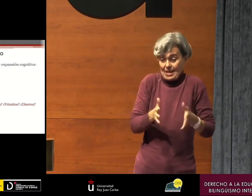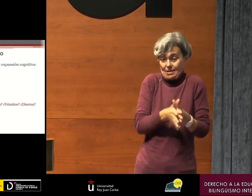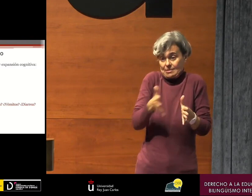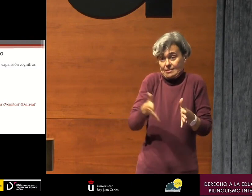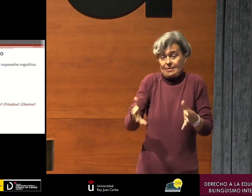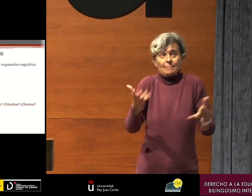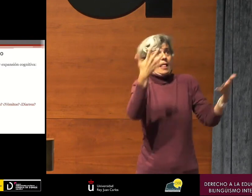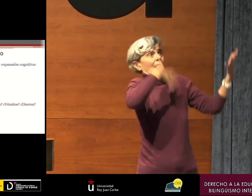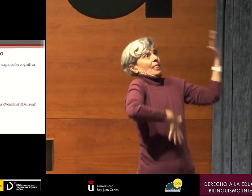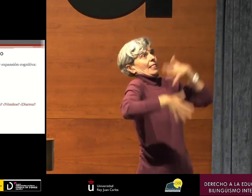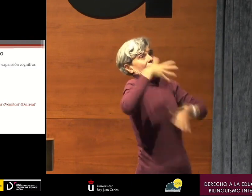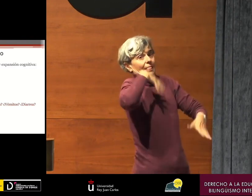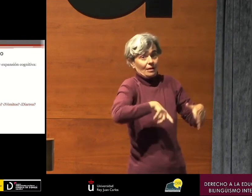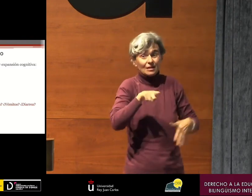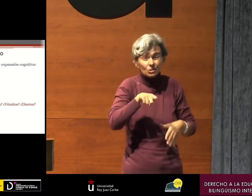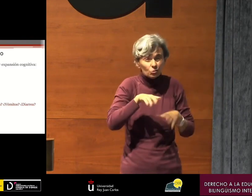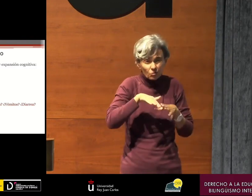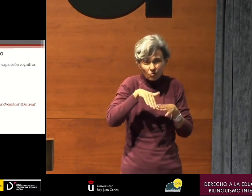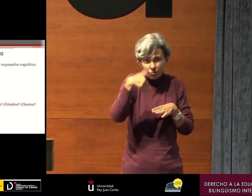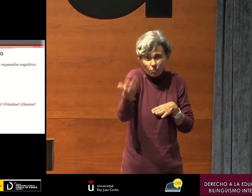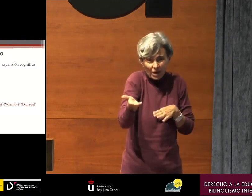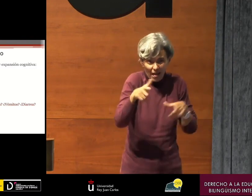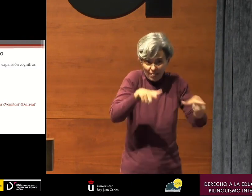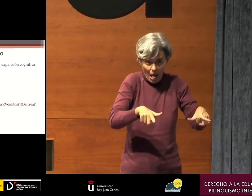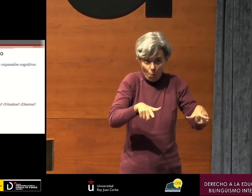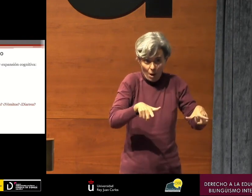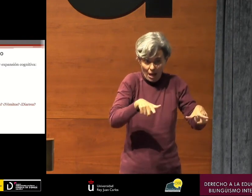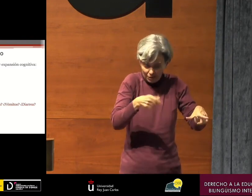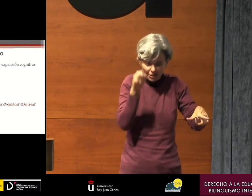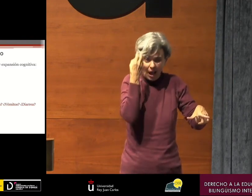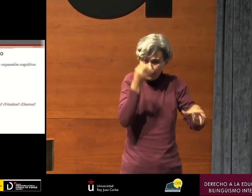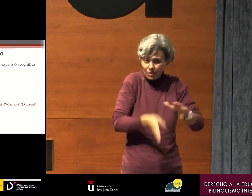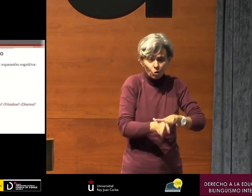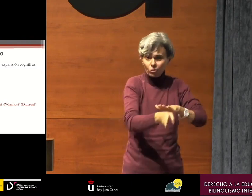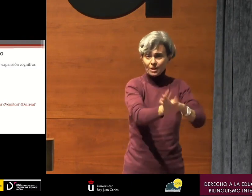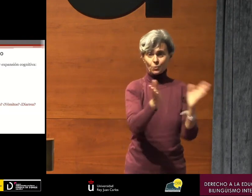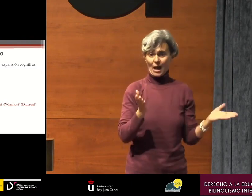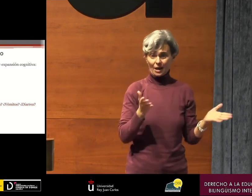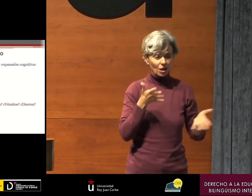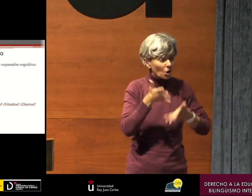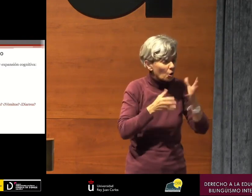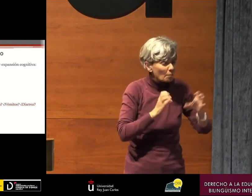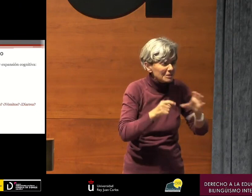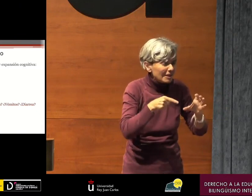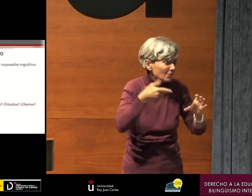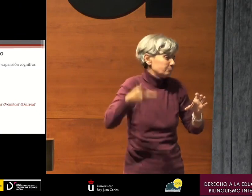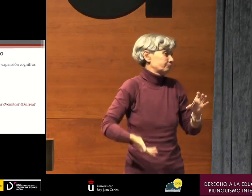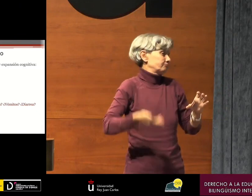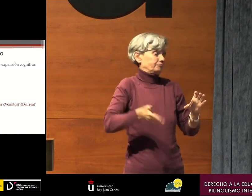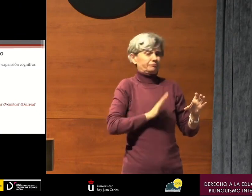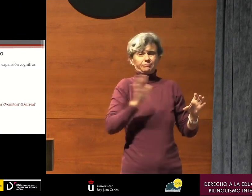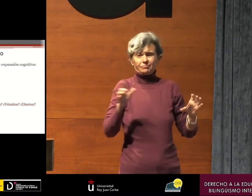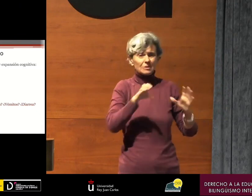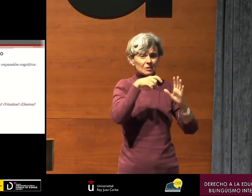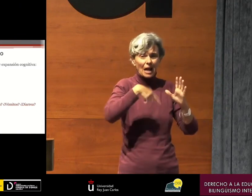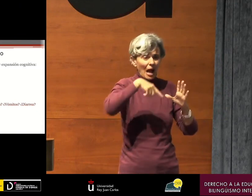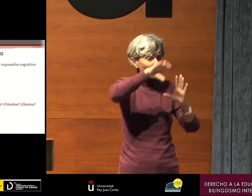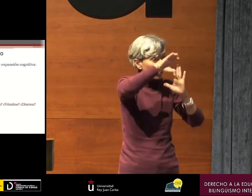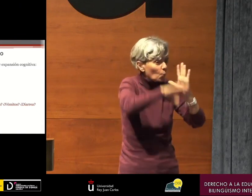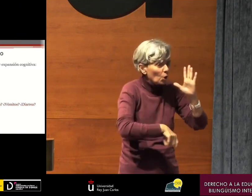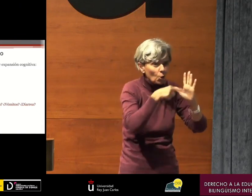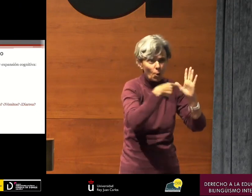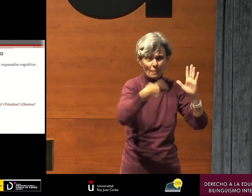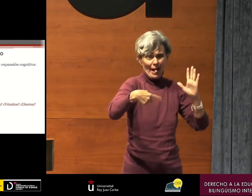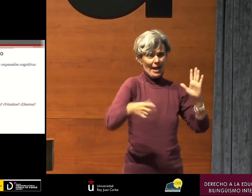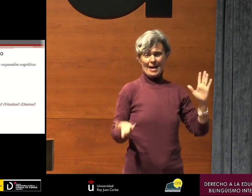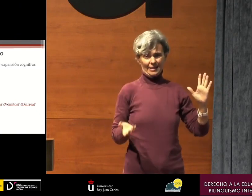¿no? Gracias a esa información que le va aportando el adulto. Esto es un aprendizaje continuo fuera del